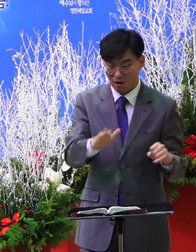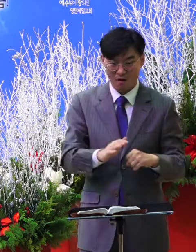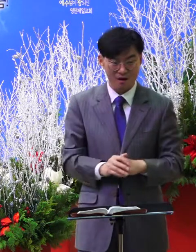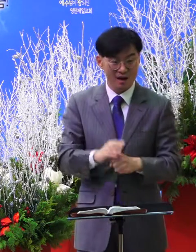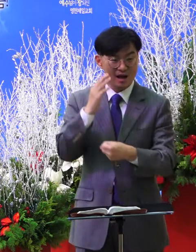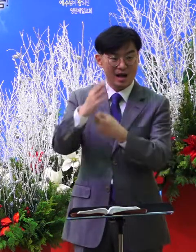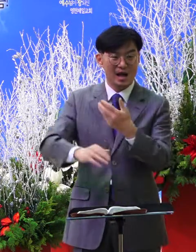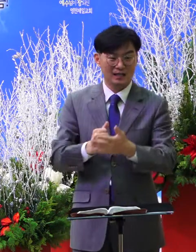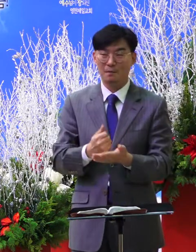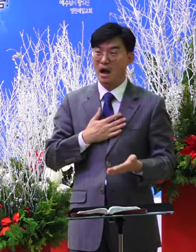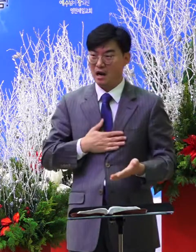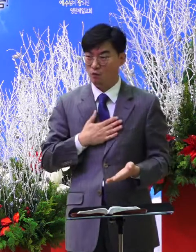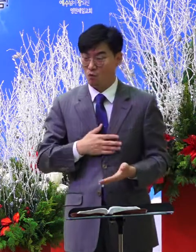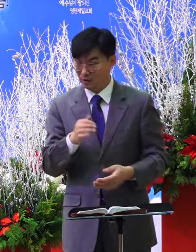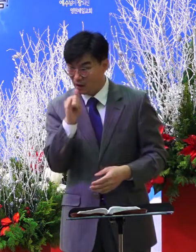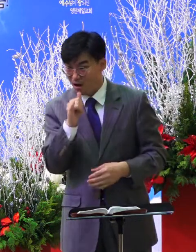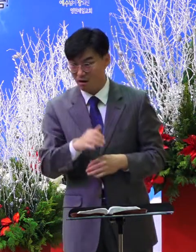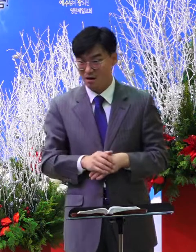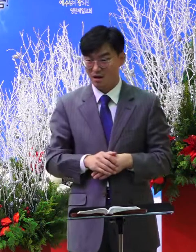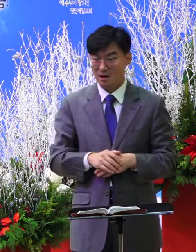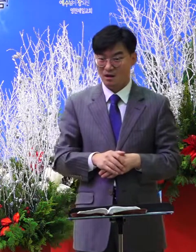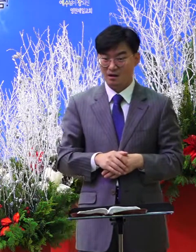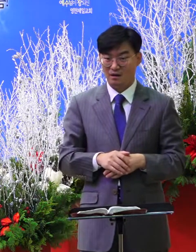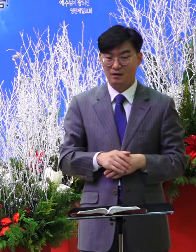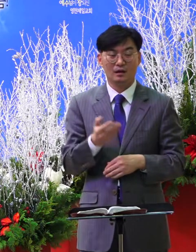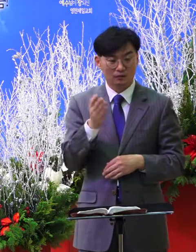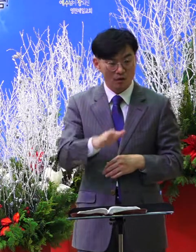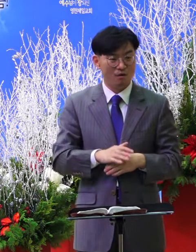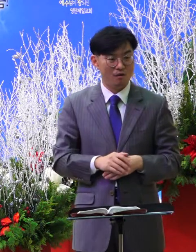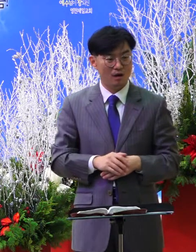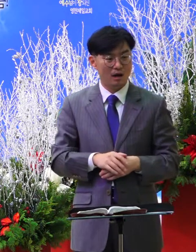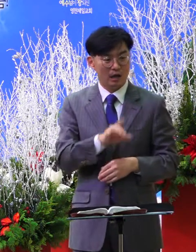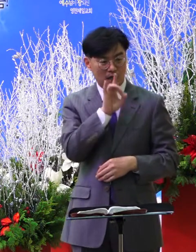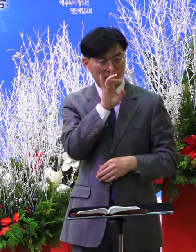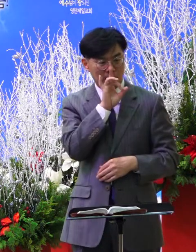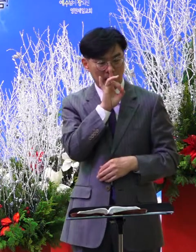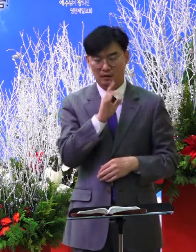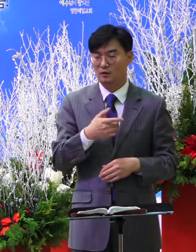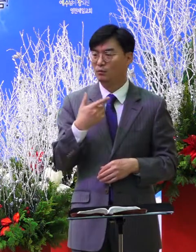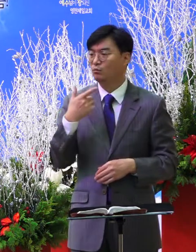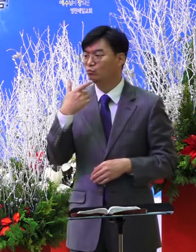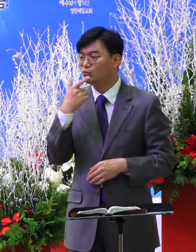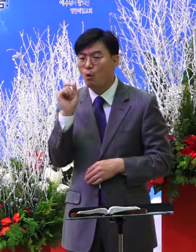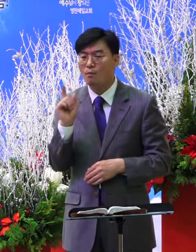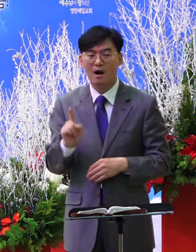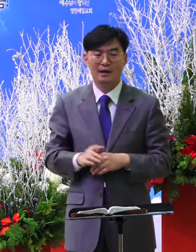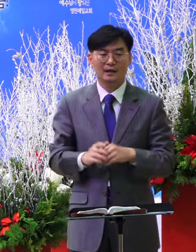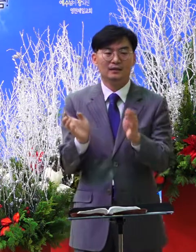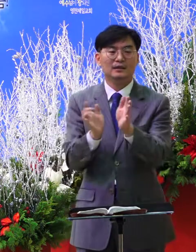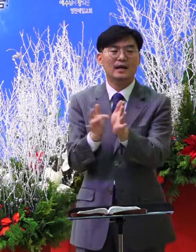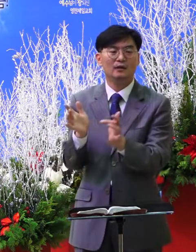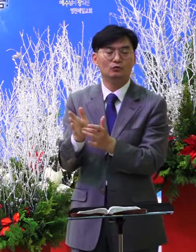없습니다. 하나님께서 우리를 아셔야 되고 예수님께서 우리를 아신 바가 되어야 합니다.